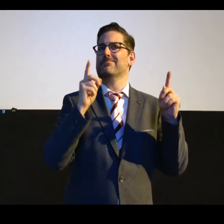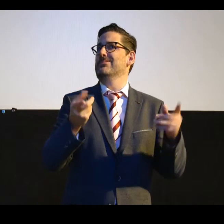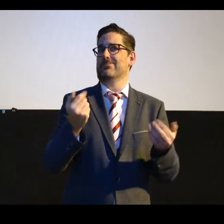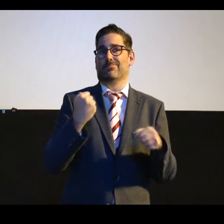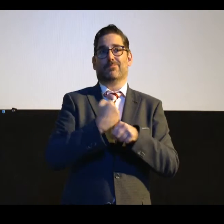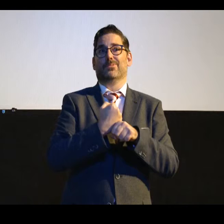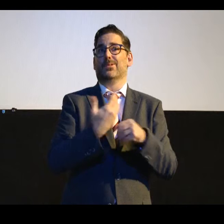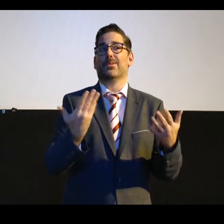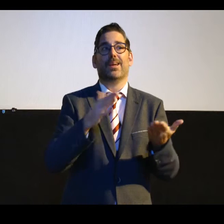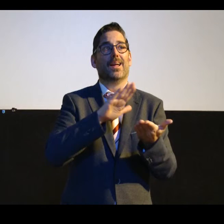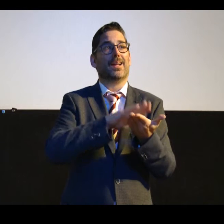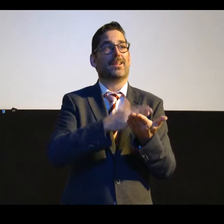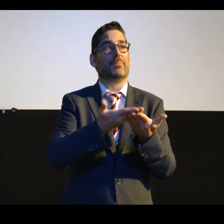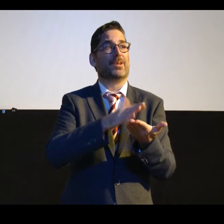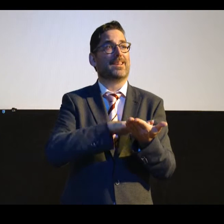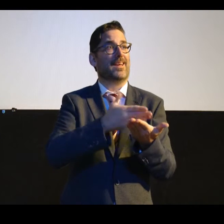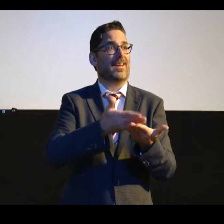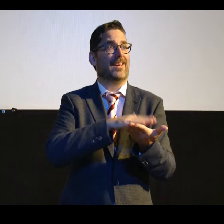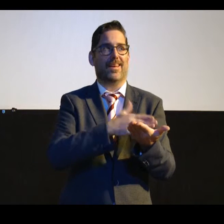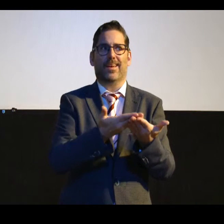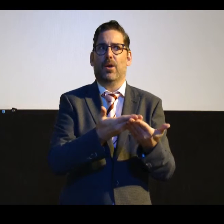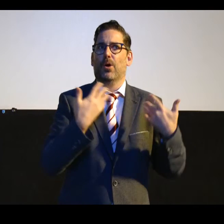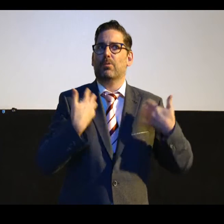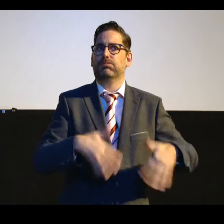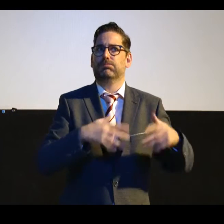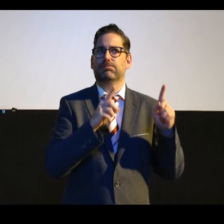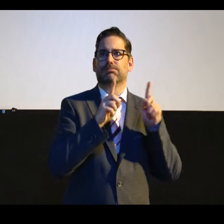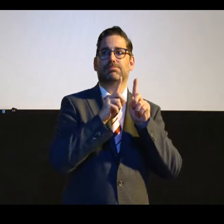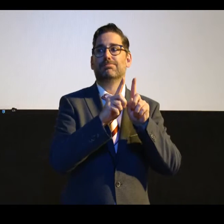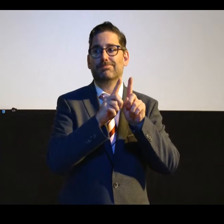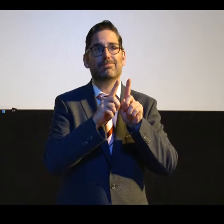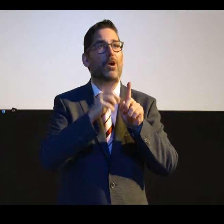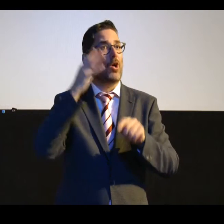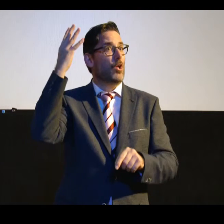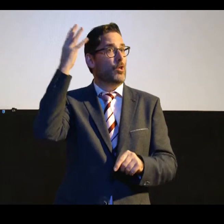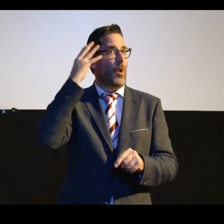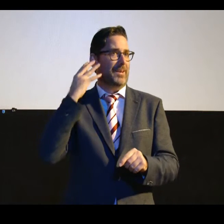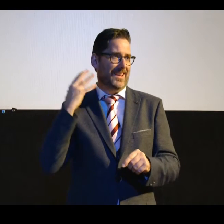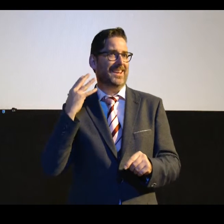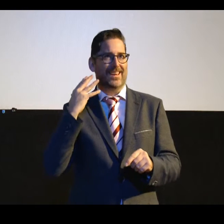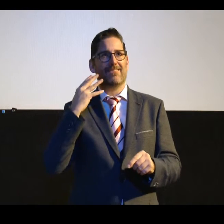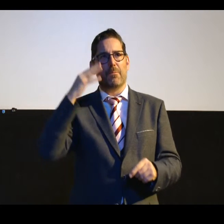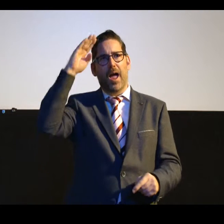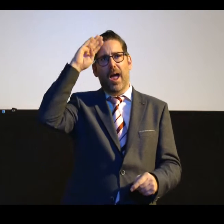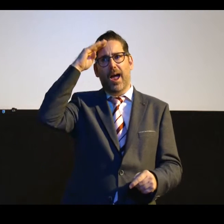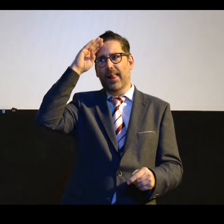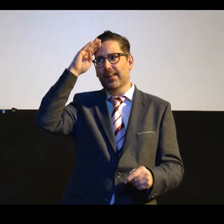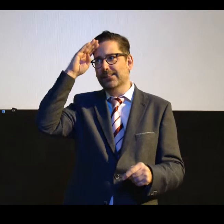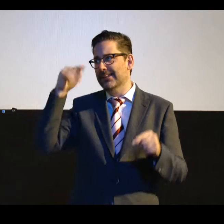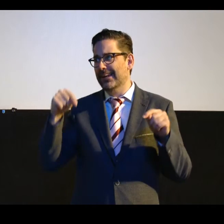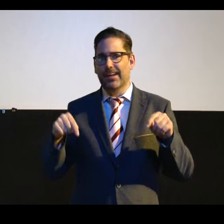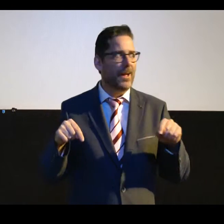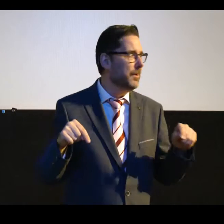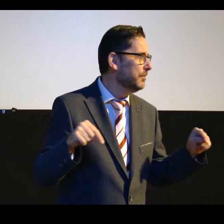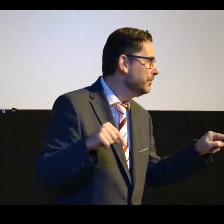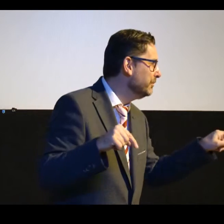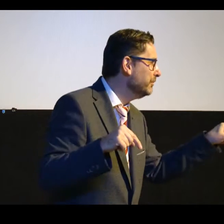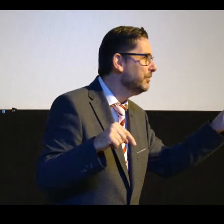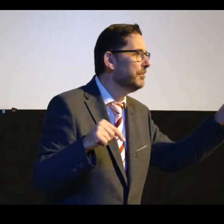Y luego, en cuanto a relaciones institucionales, requerimos la presencia de un intérprete de lengua de